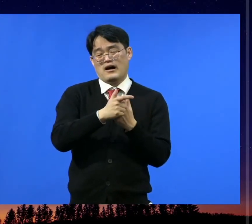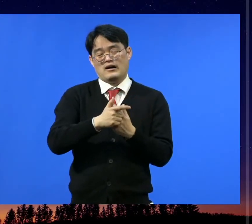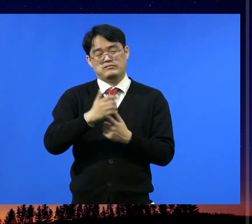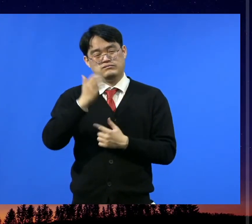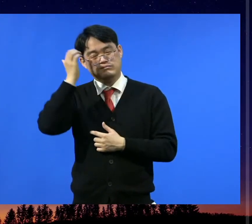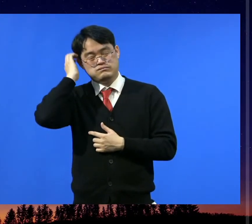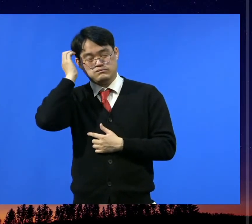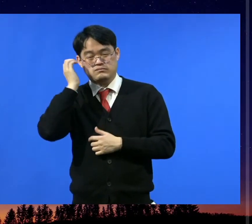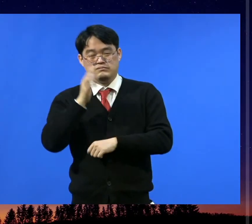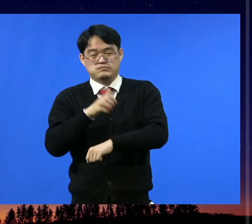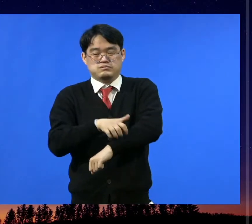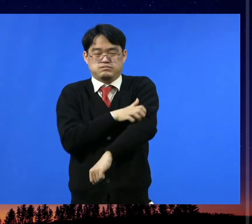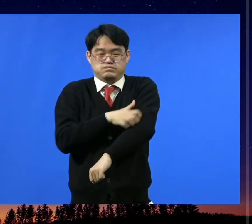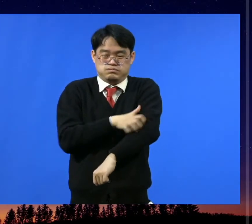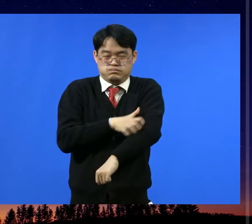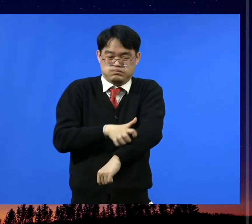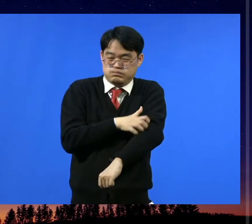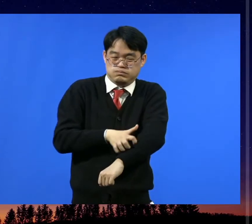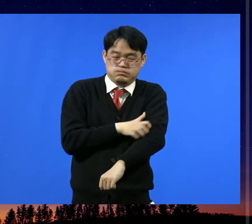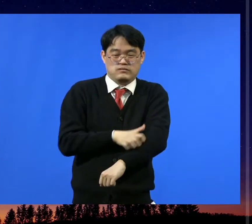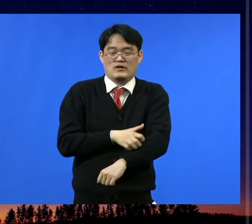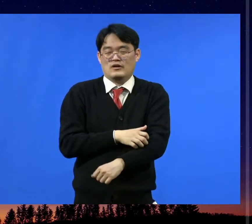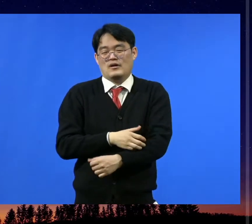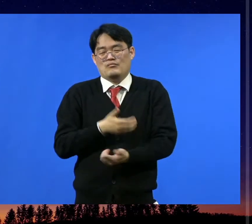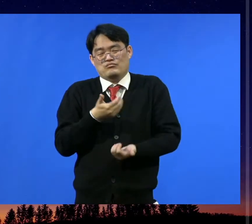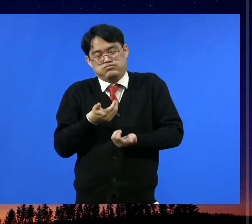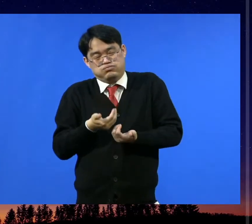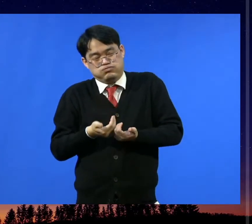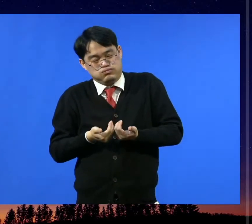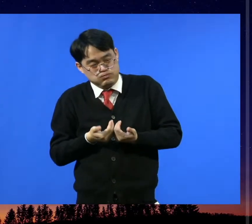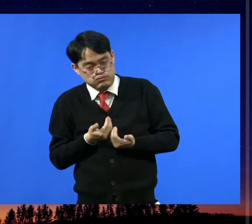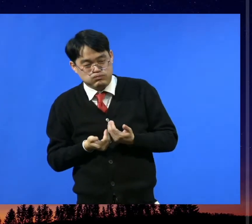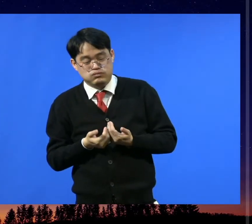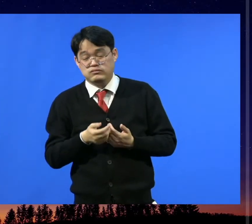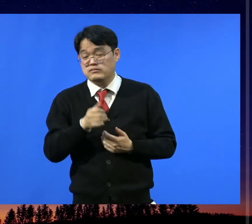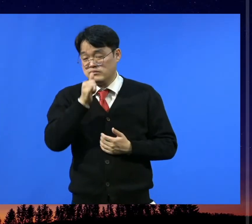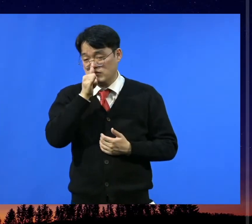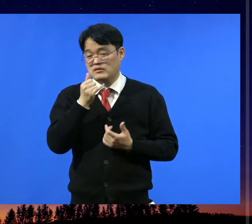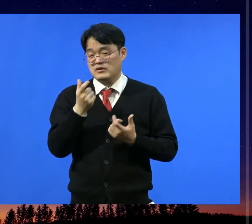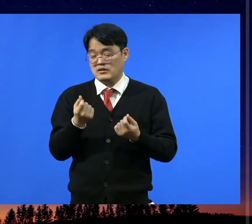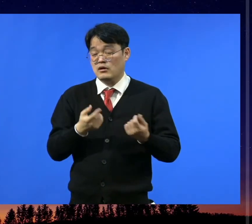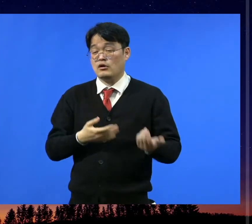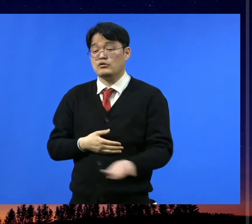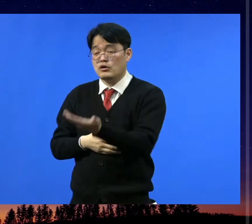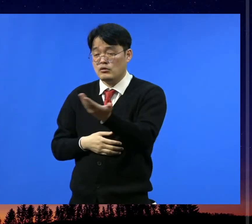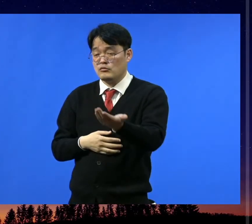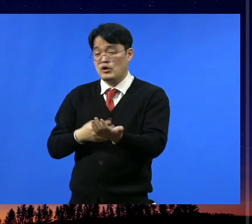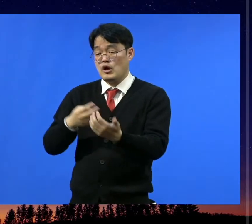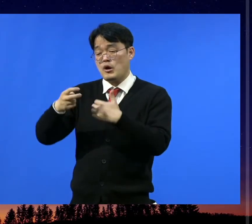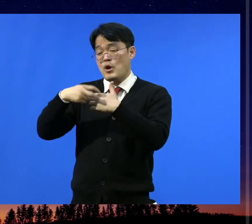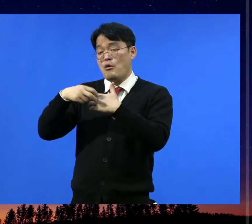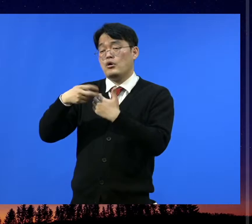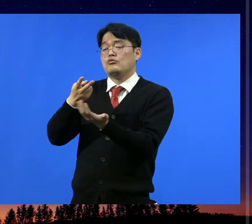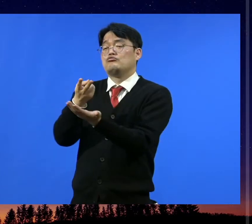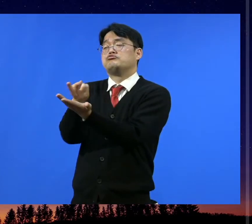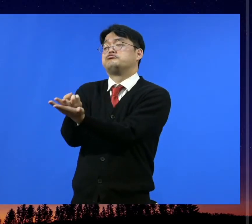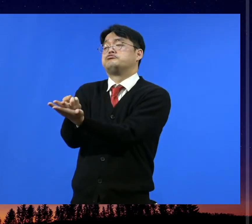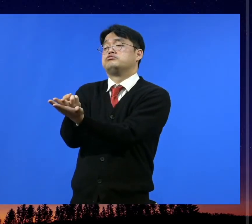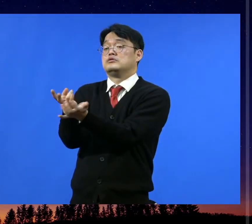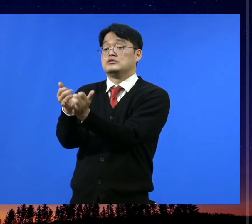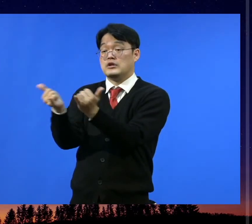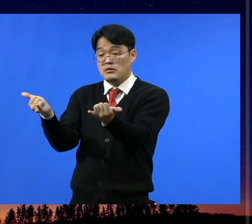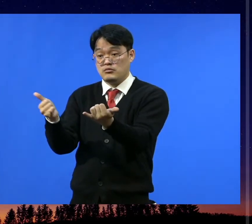불과해요. 병원에 누워있는 환자를 전쟁터로 데려가면 어떻게 되겠어요? 안 되죠. 여러분 병원에 입원해야 되는데,